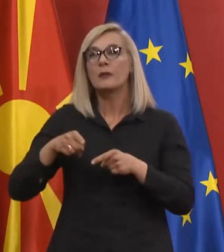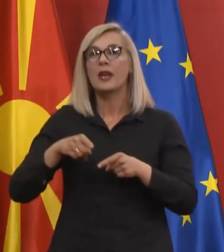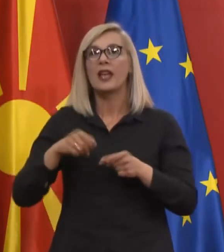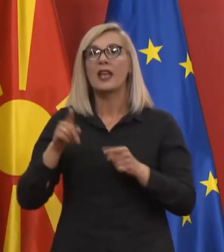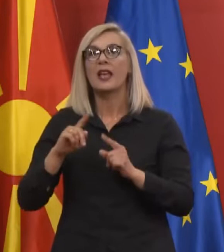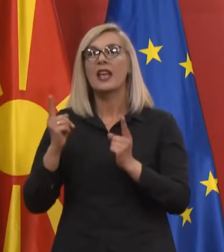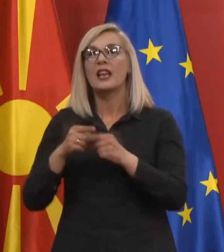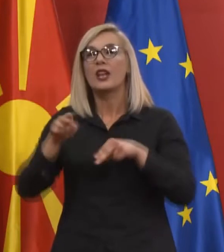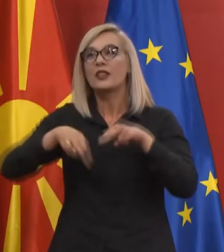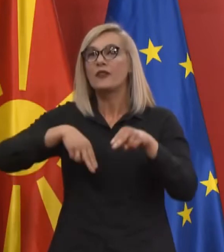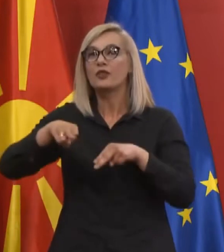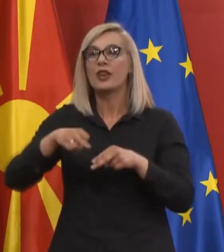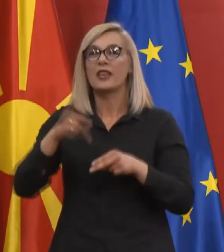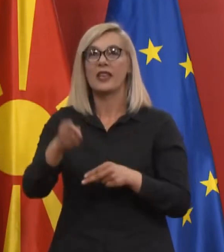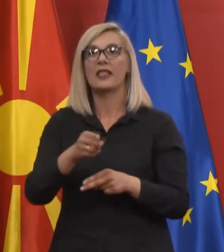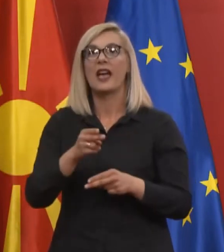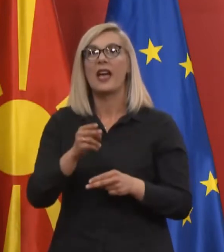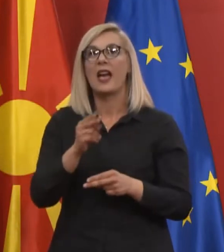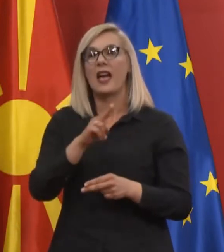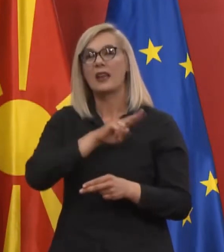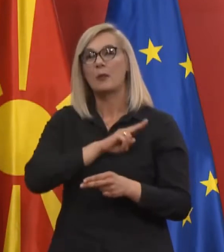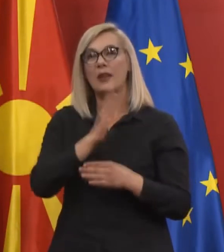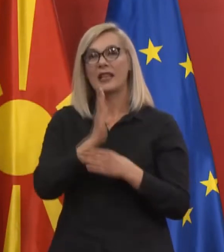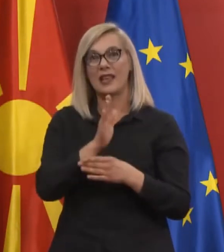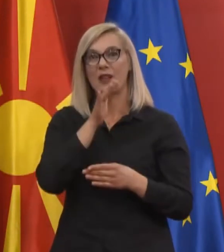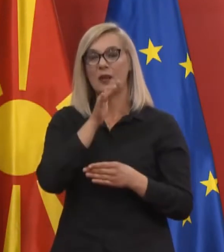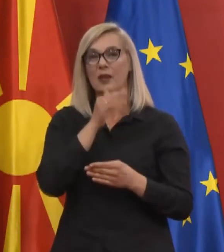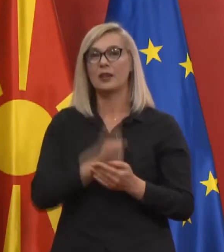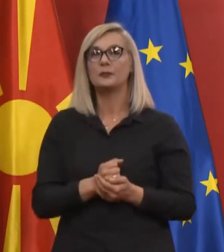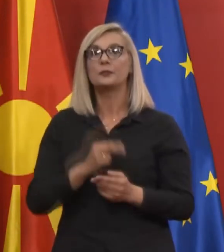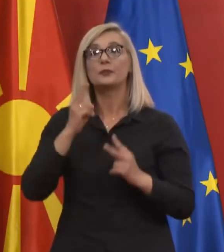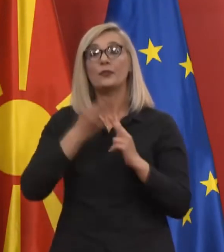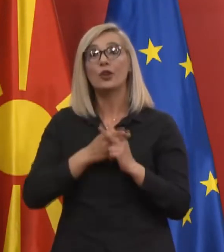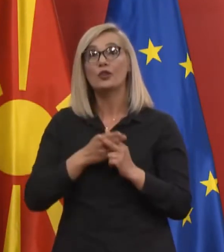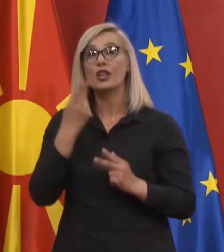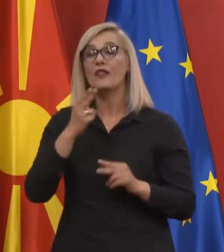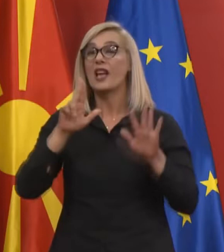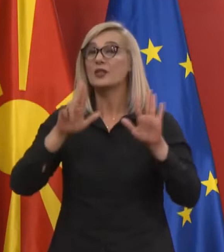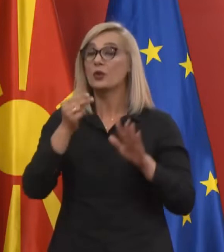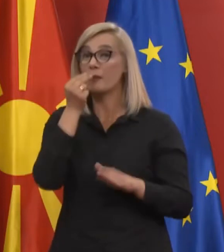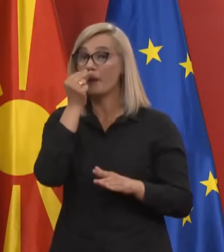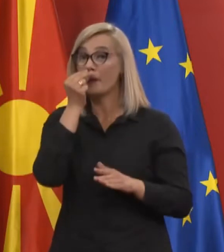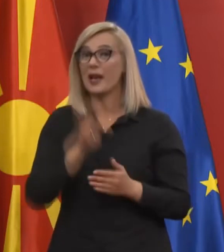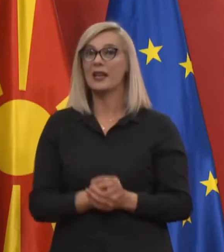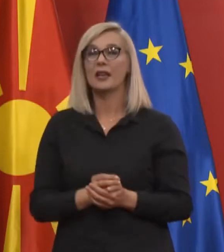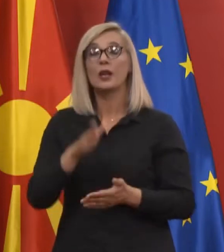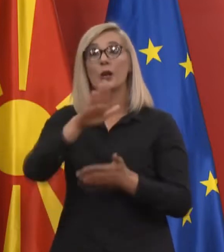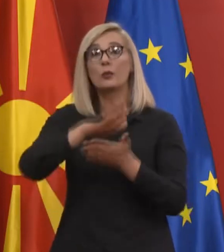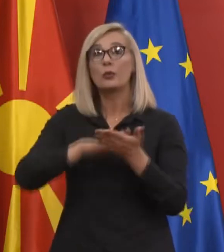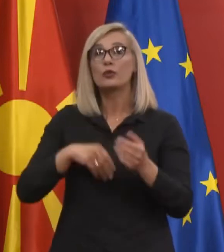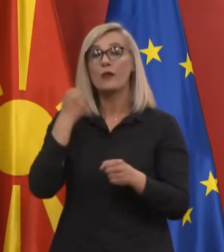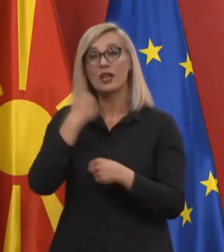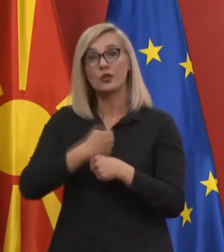regjim të veçantë dhe ndalim të lëvizjes në përgjithë territorin e Republikës e Maqedonisë së Veriut. Nga etja 28